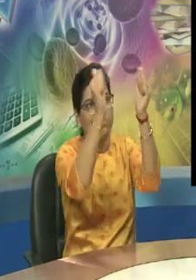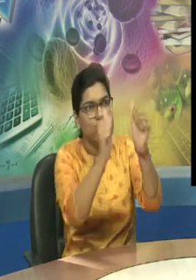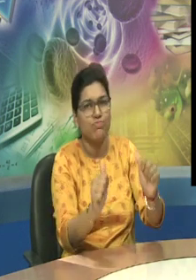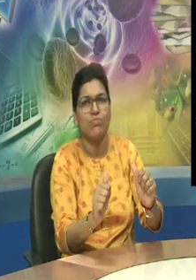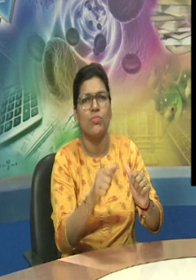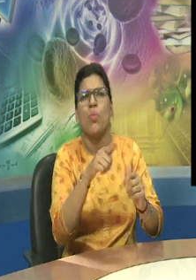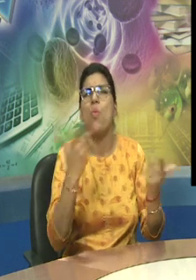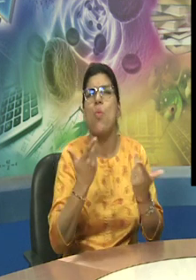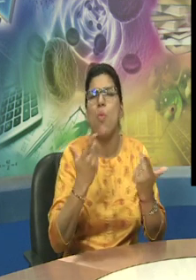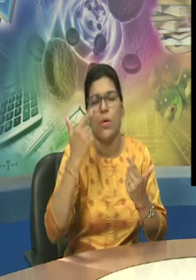और